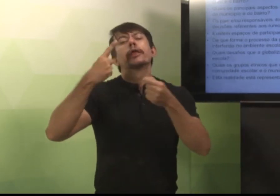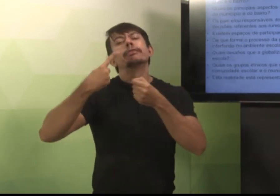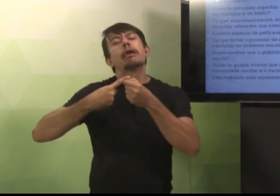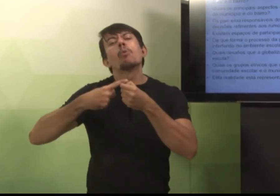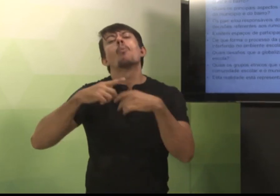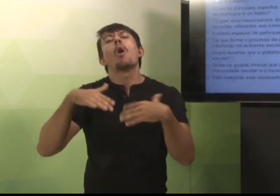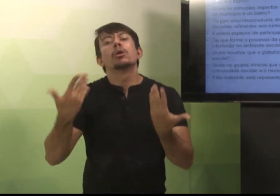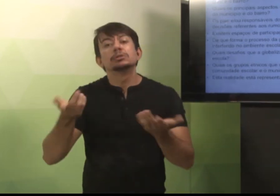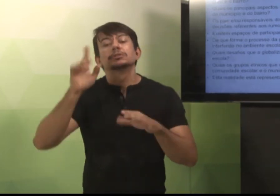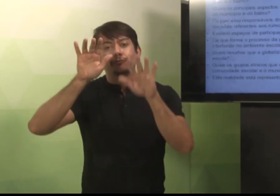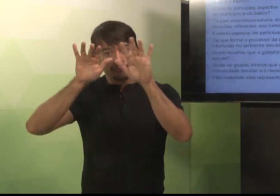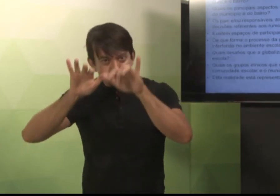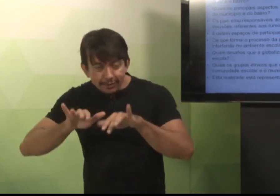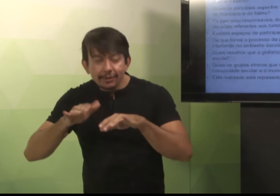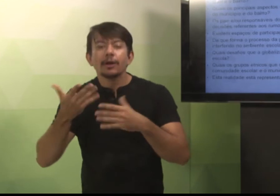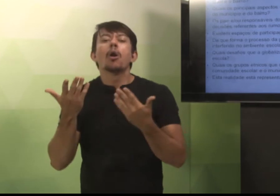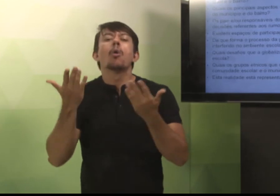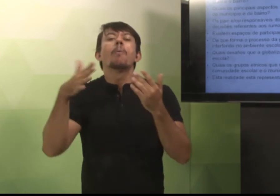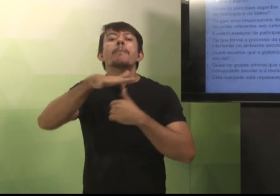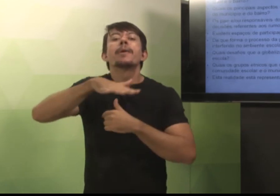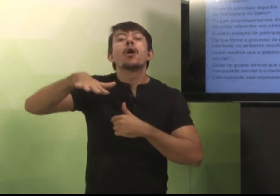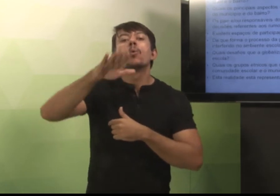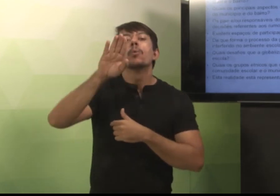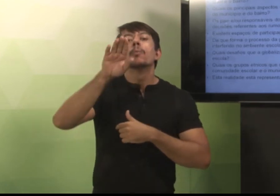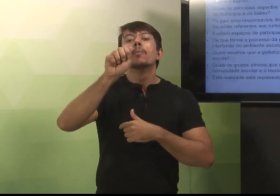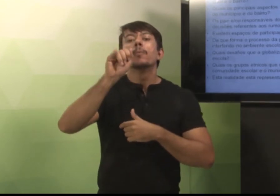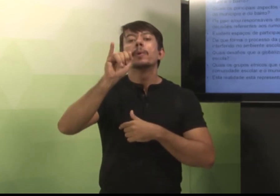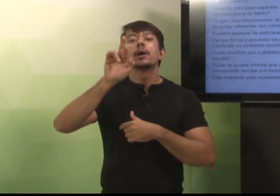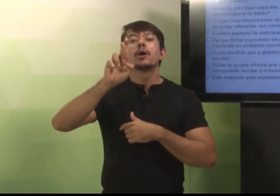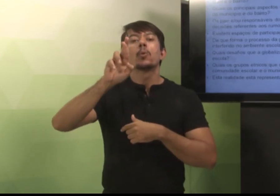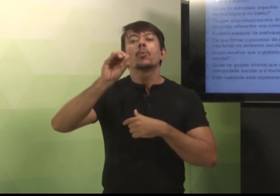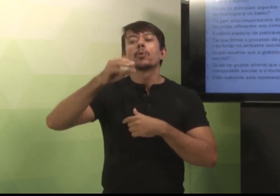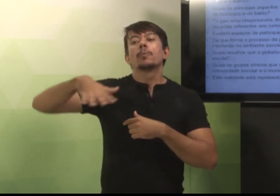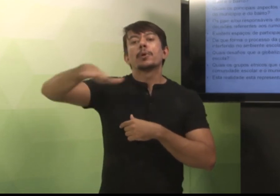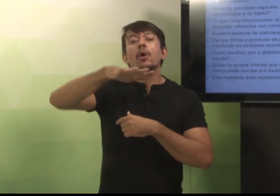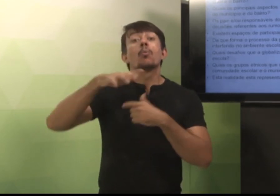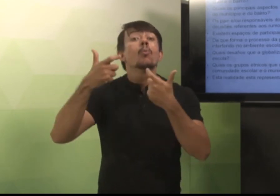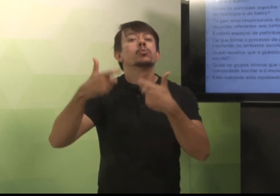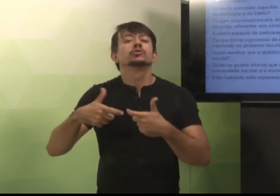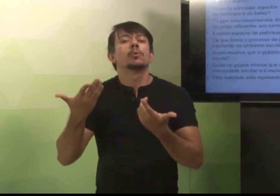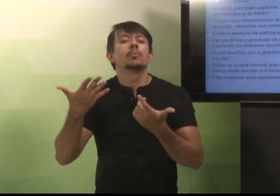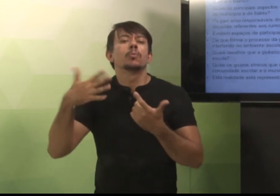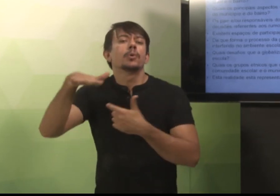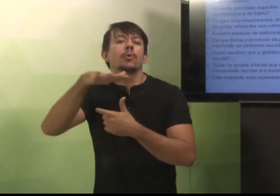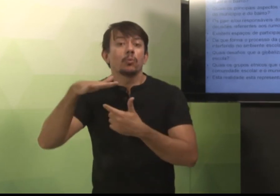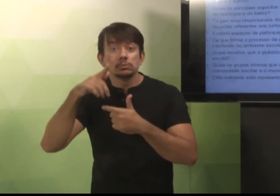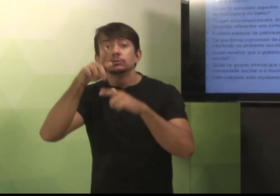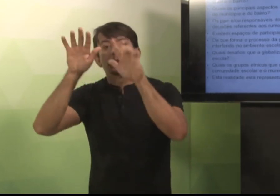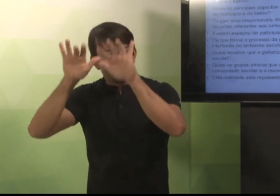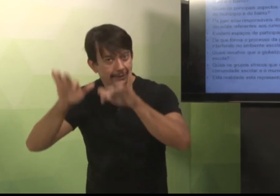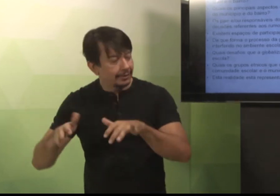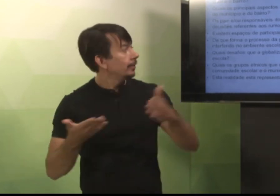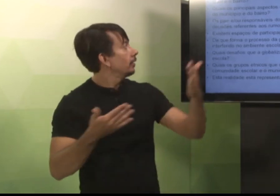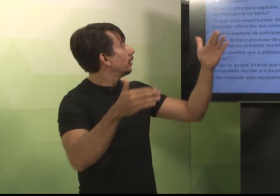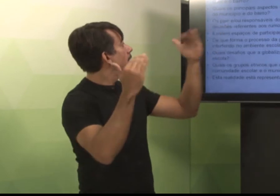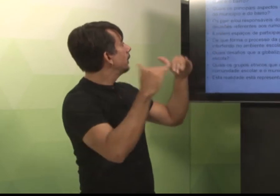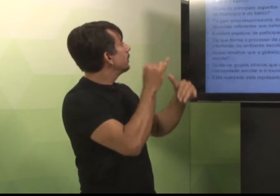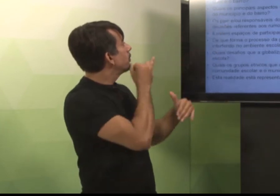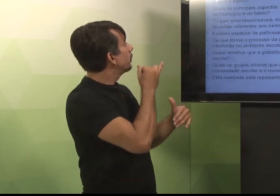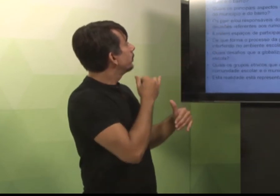vai colocar no primeiro campo, a cidade, o bairro, onde se localiza essa escola.